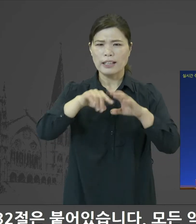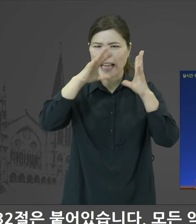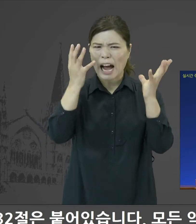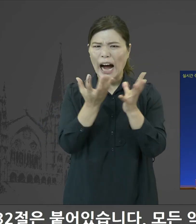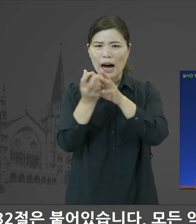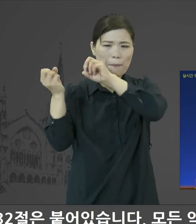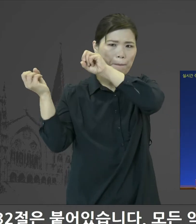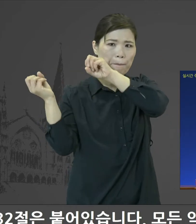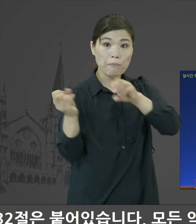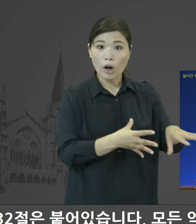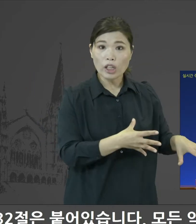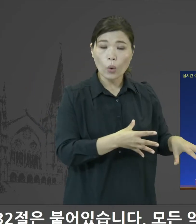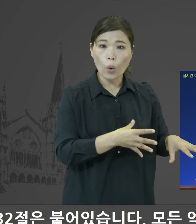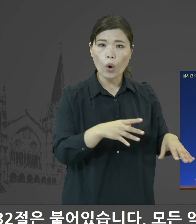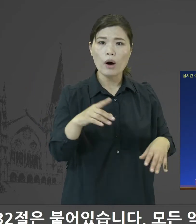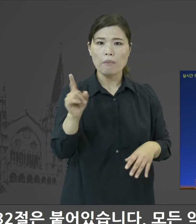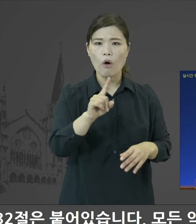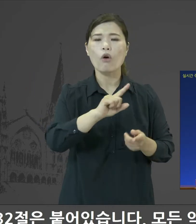대신